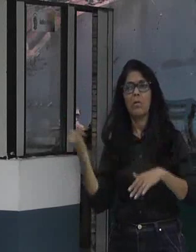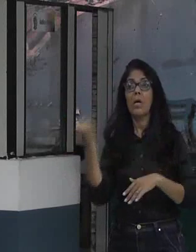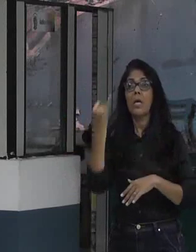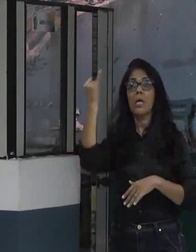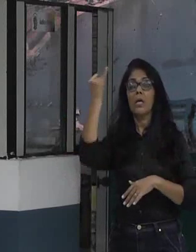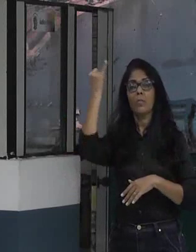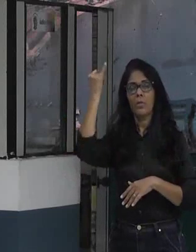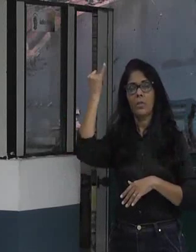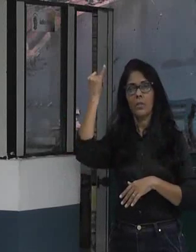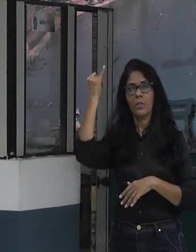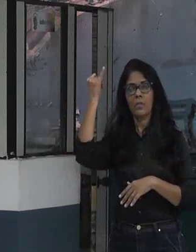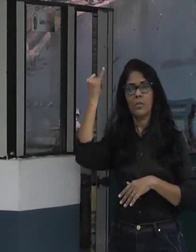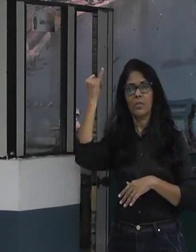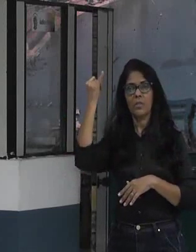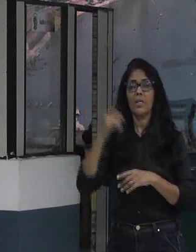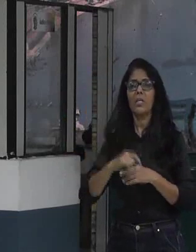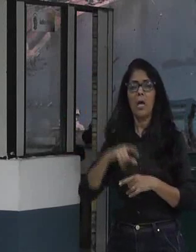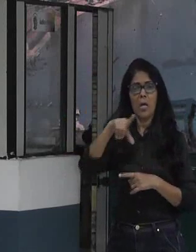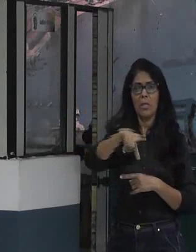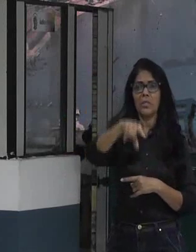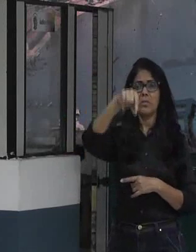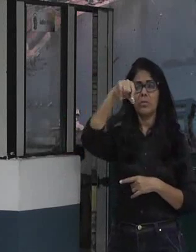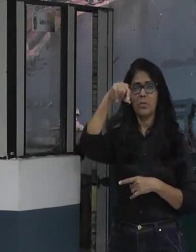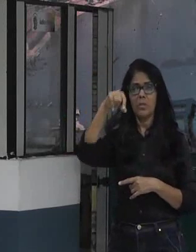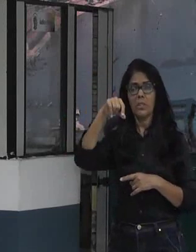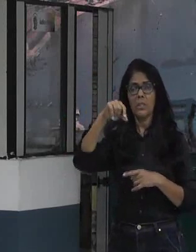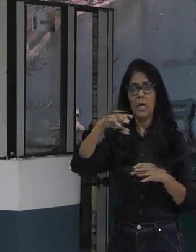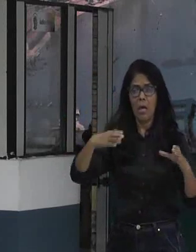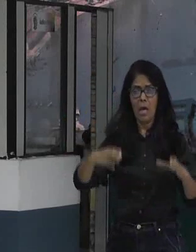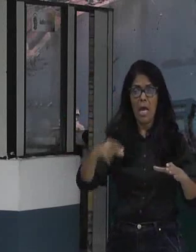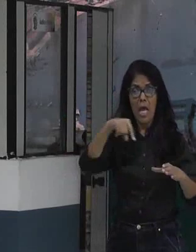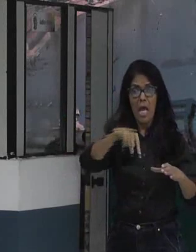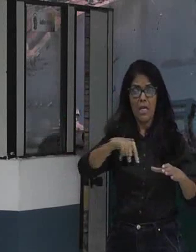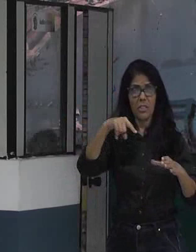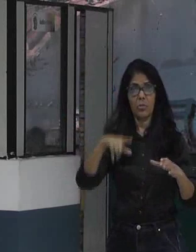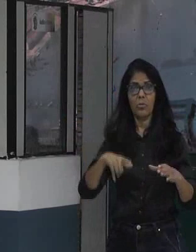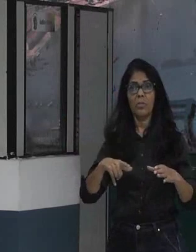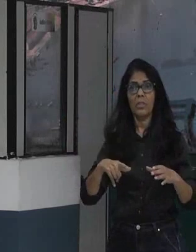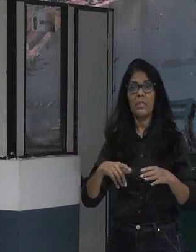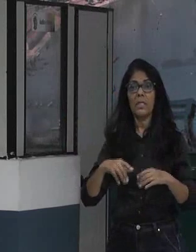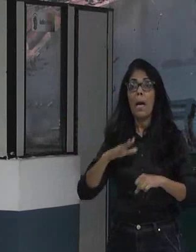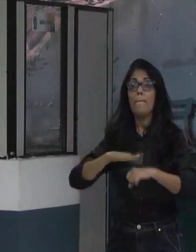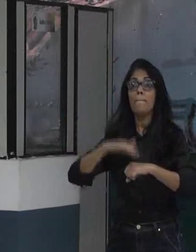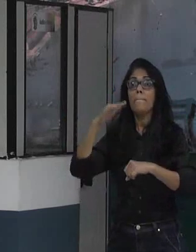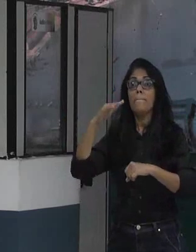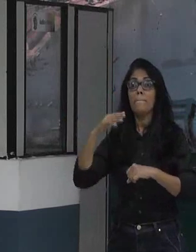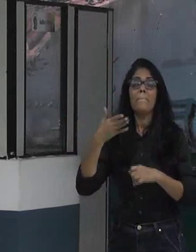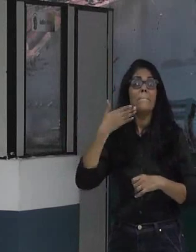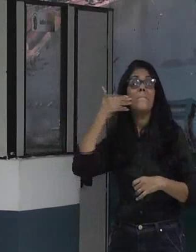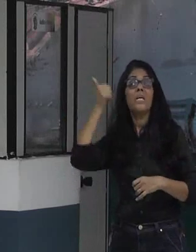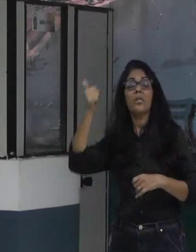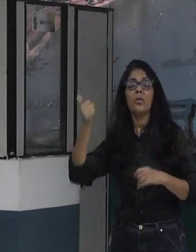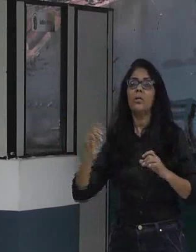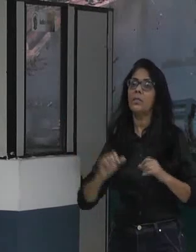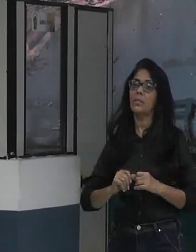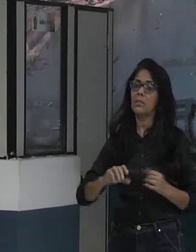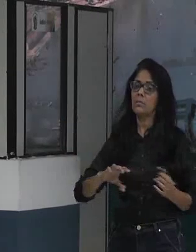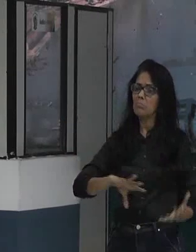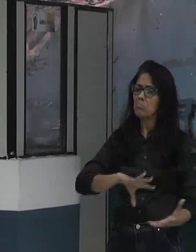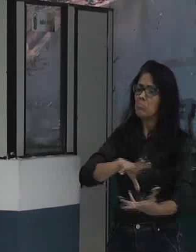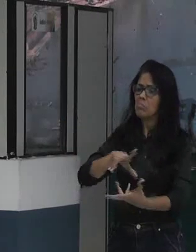principais universidades do mundo. Isso é motivo de alegria e de orgulho para todos nós ilhéenses. Para